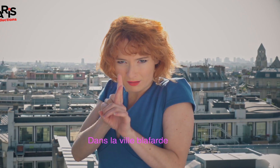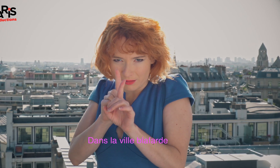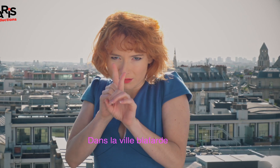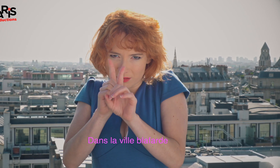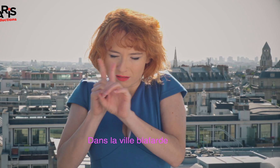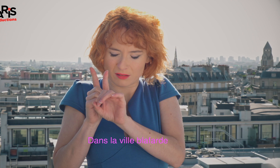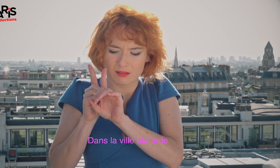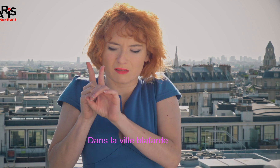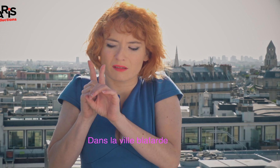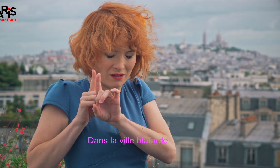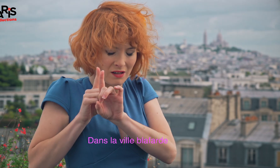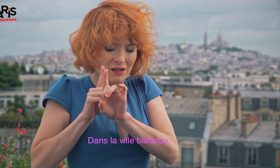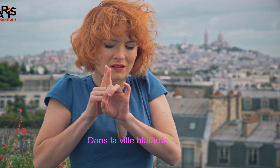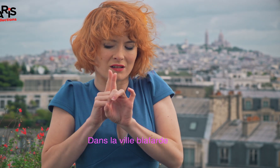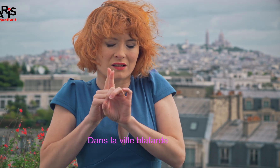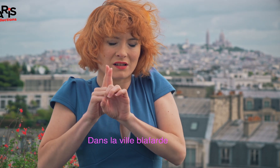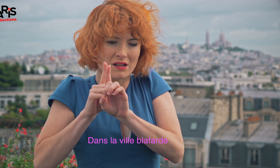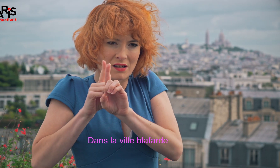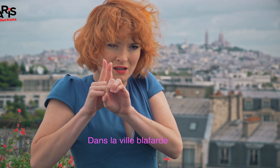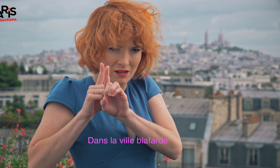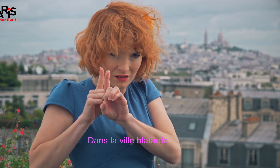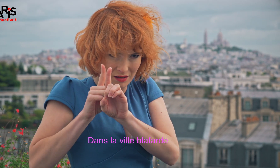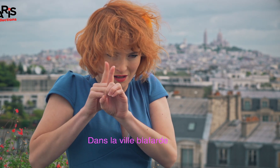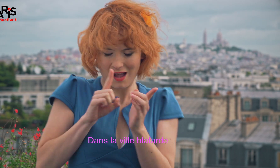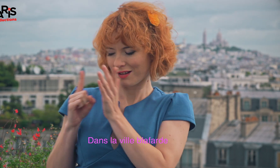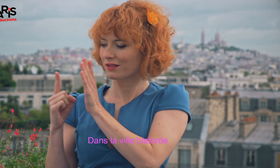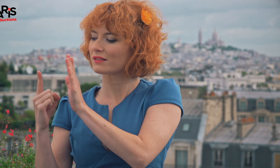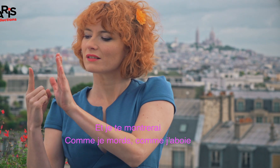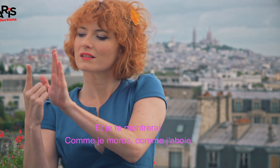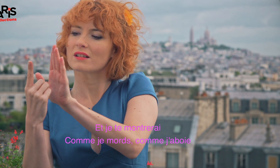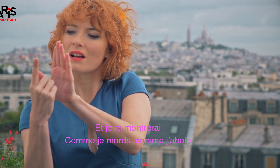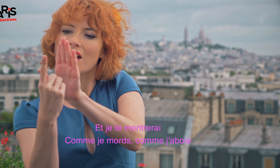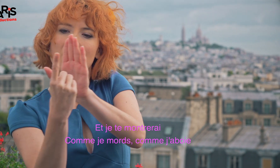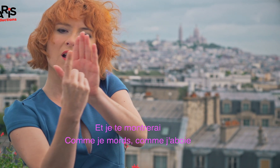dans la ville blafarde et je te montrerai